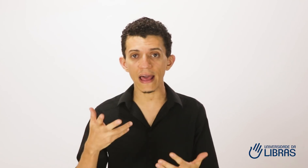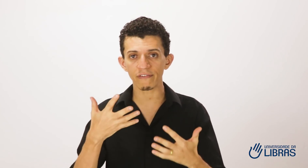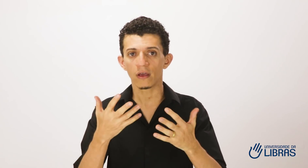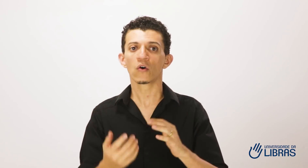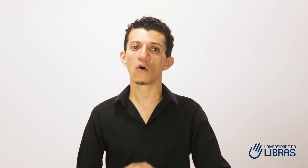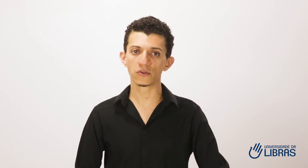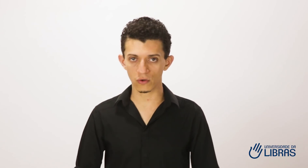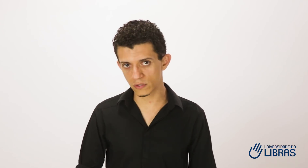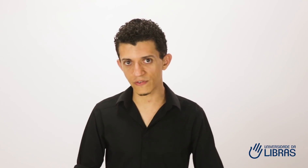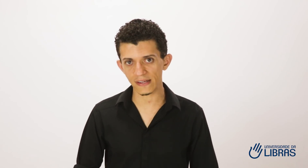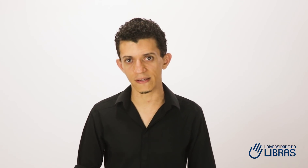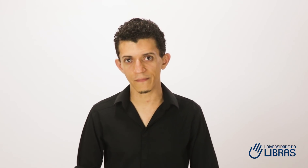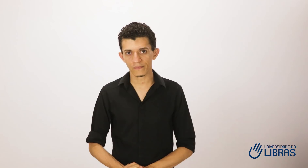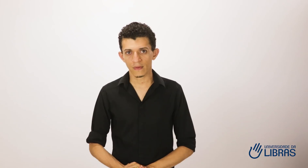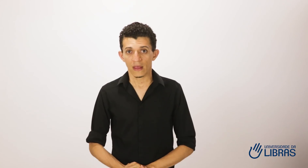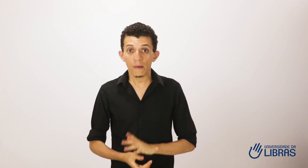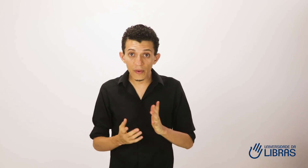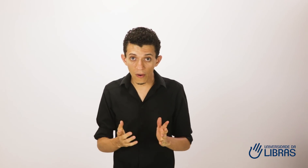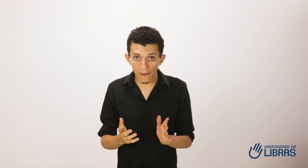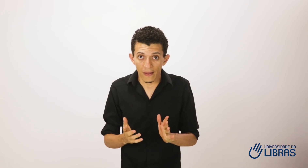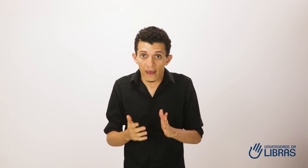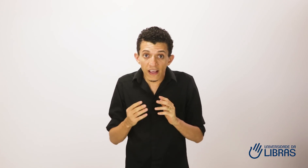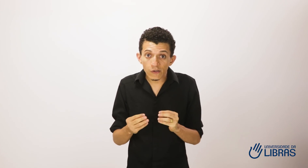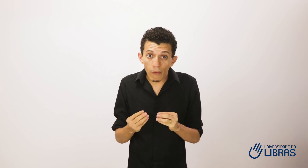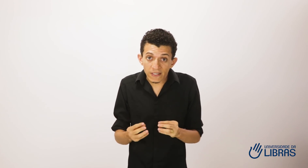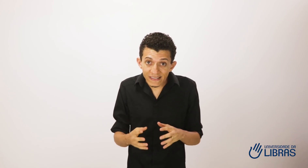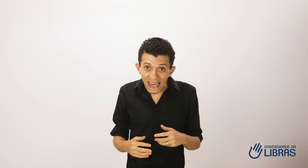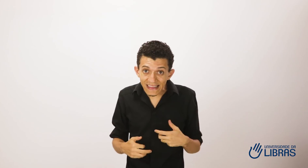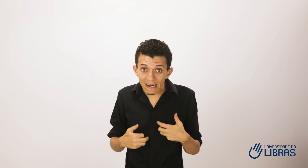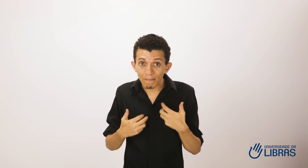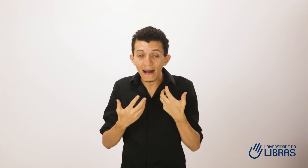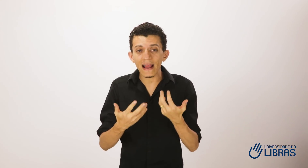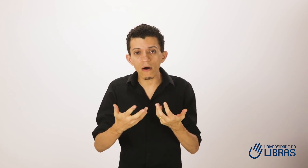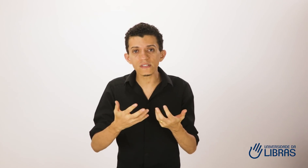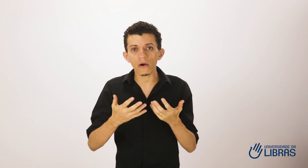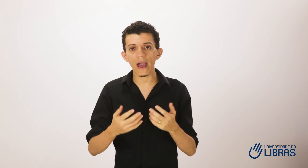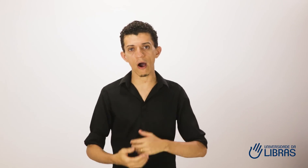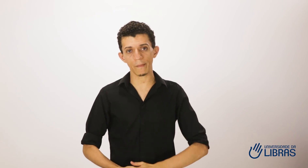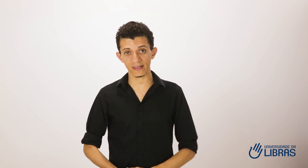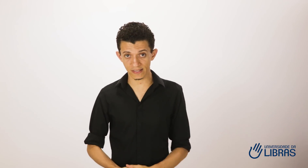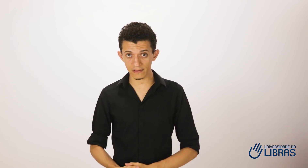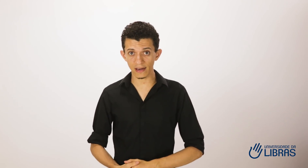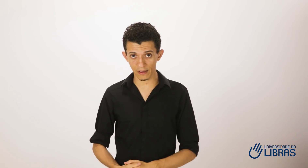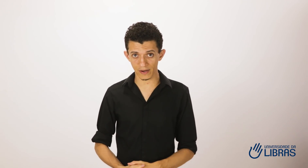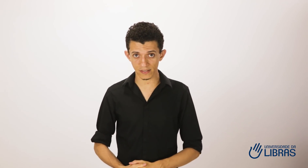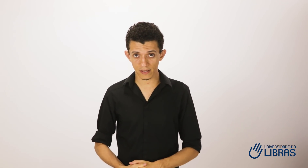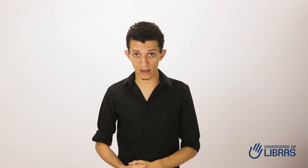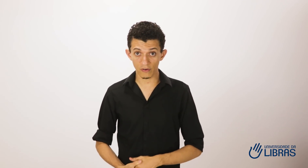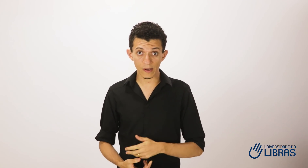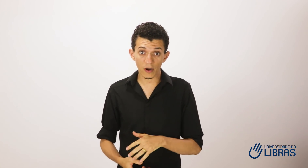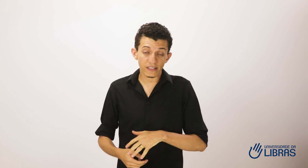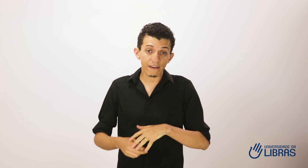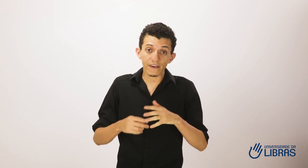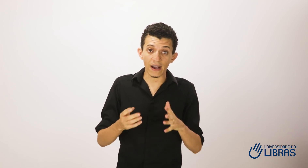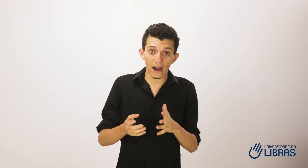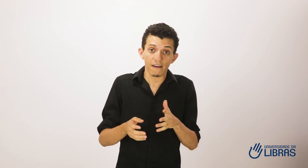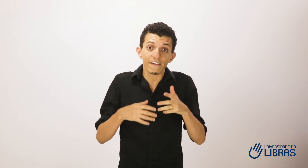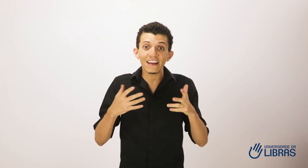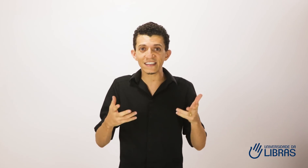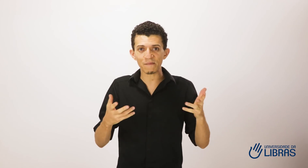leve, como os surdos fazem. E pior, isso pode até atrapalhar o seu real aprendizado da Libras. Você pode até ficar feliz